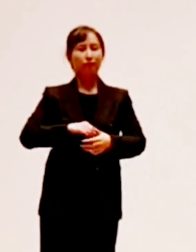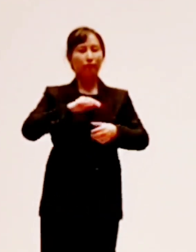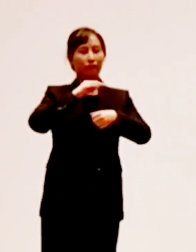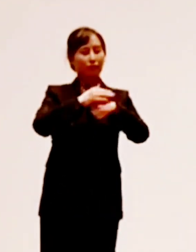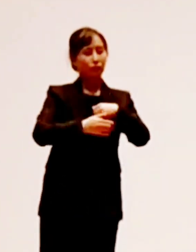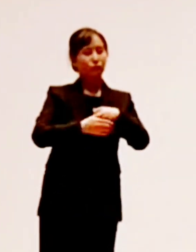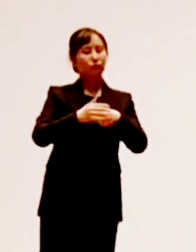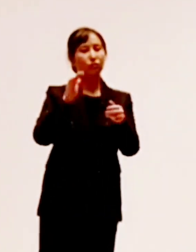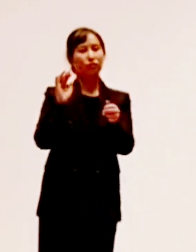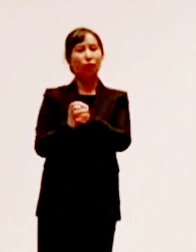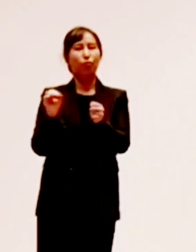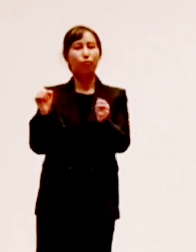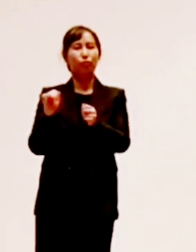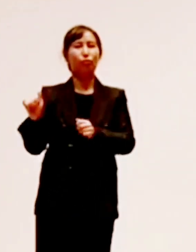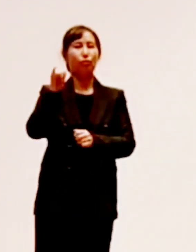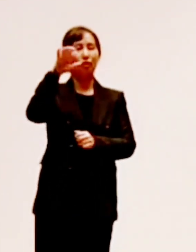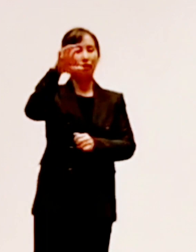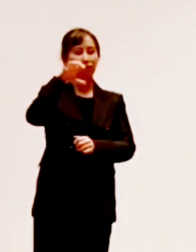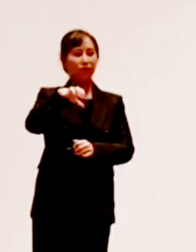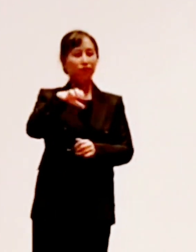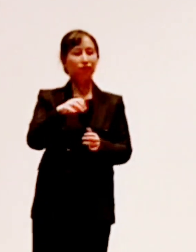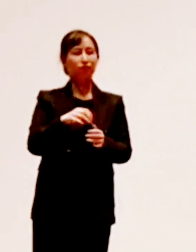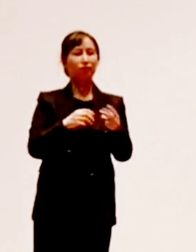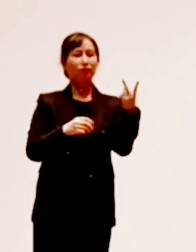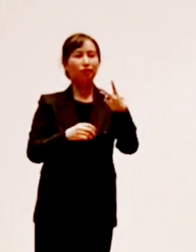대구 경북 신공항이